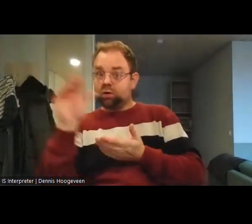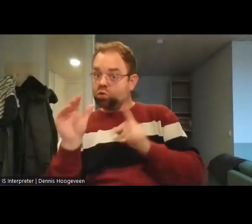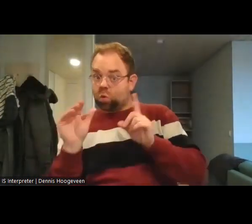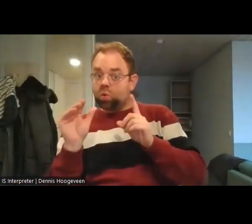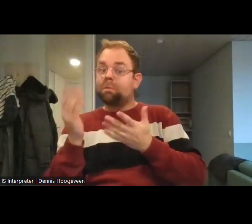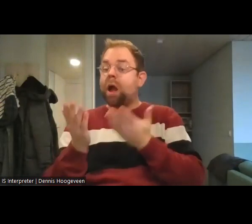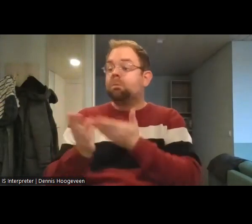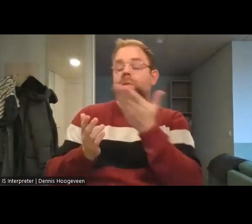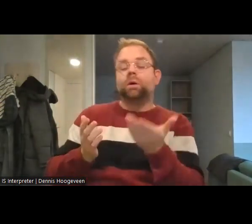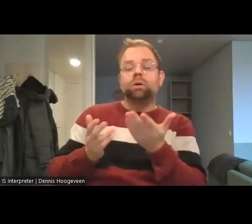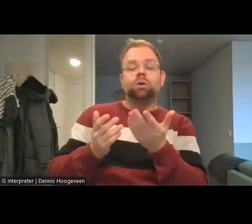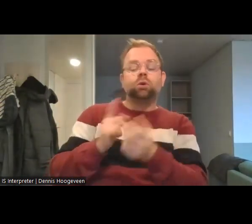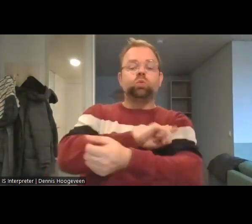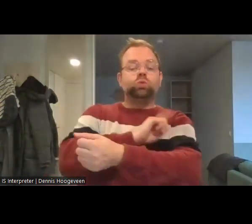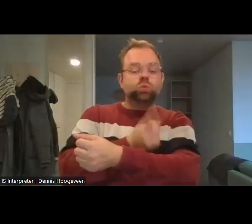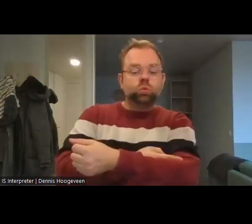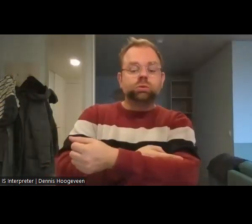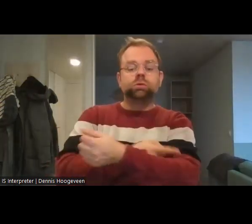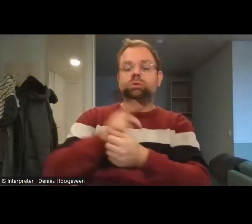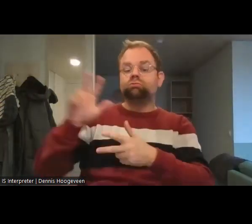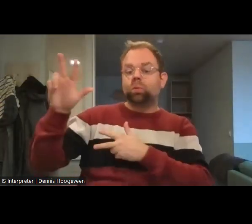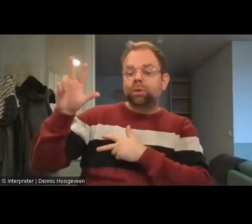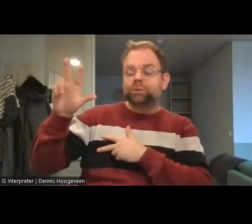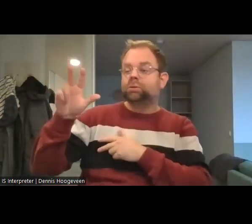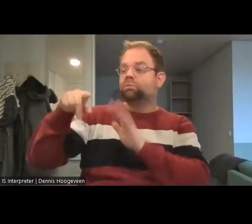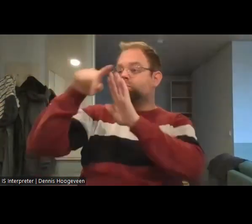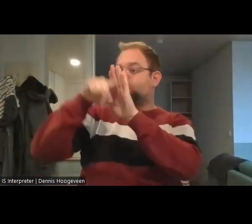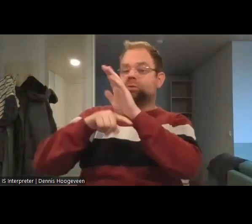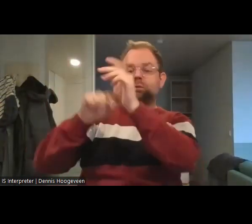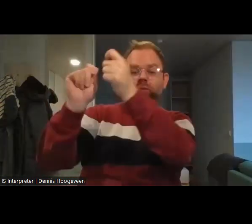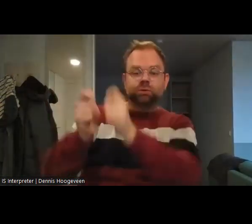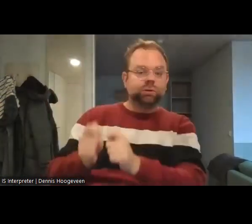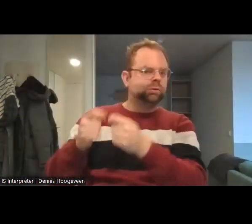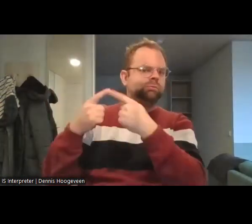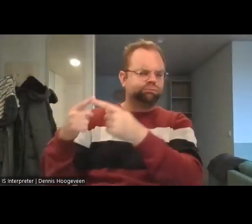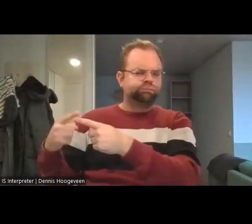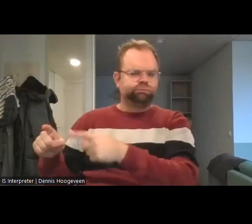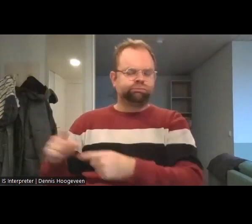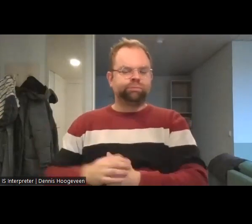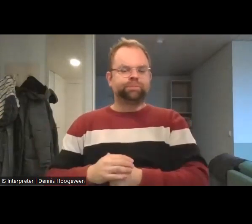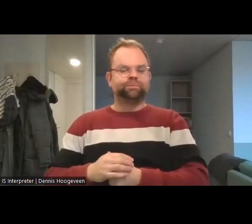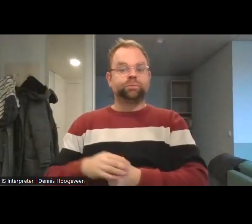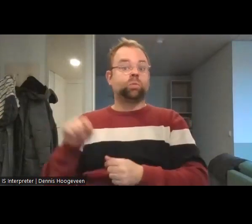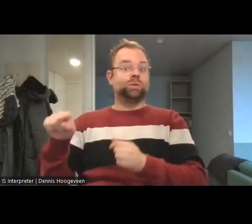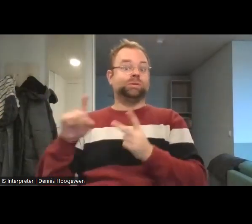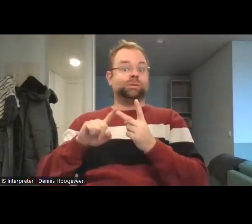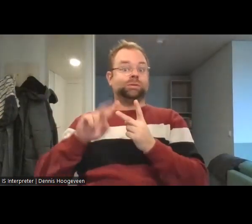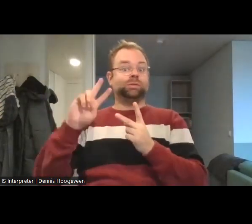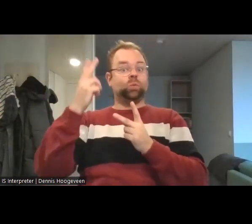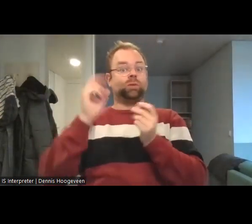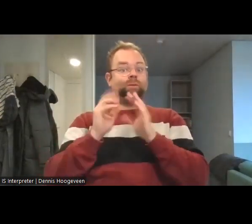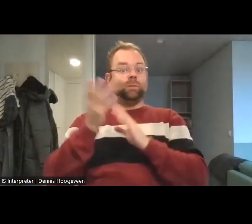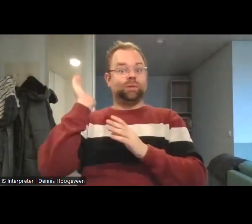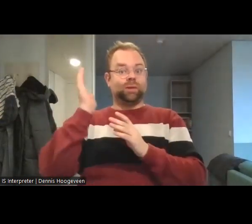engagements d'organismes, des changements de politique. Et ceci était le thème du deuxième webinaire. Il y avait un